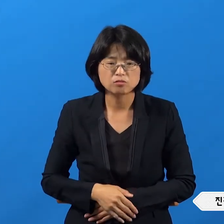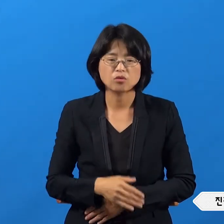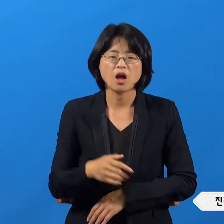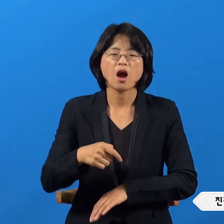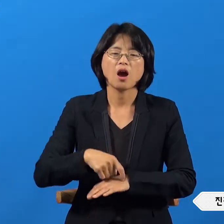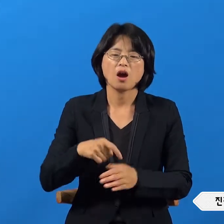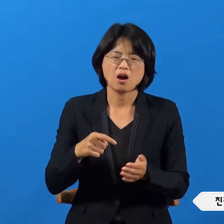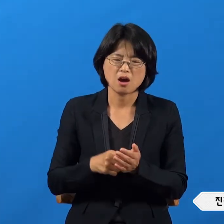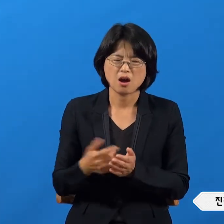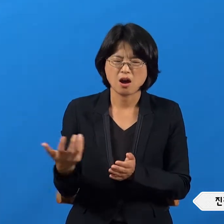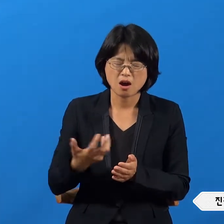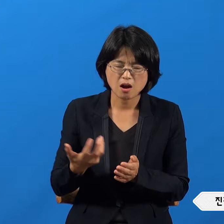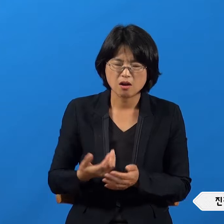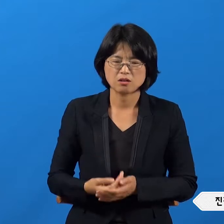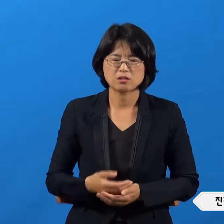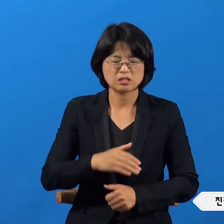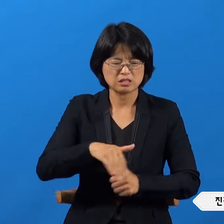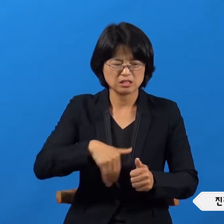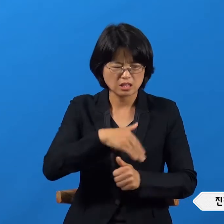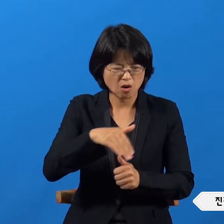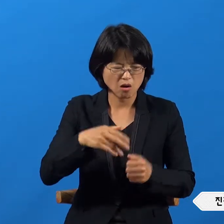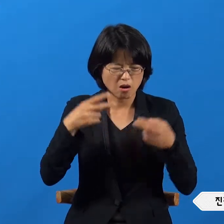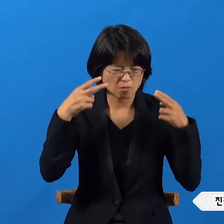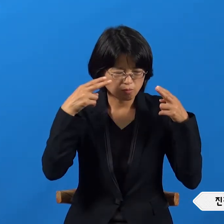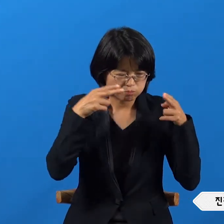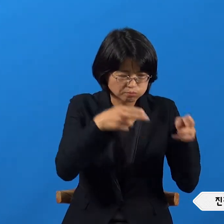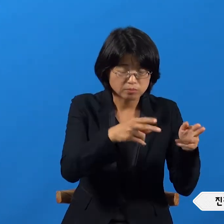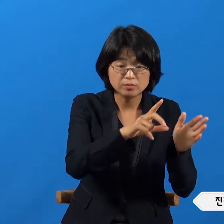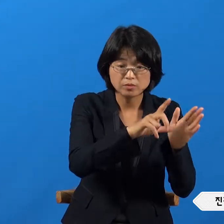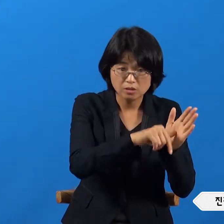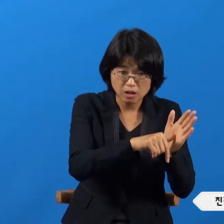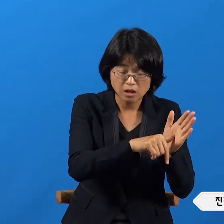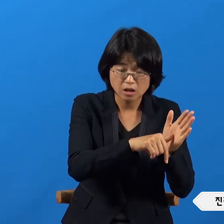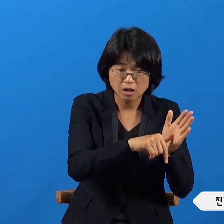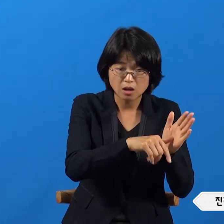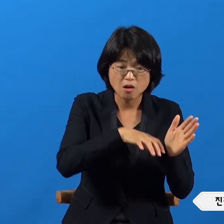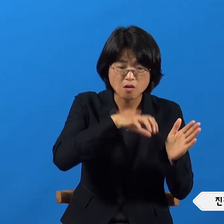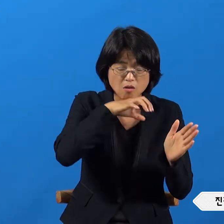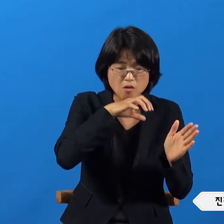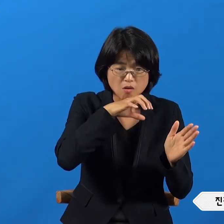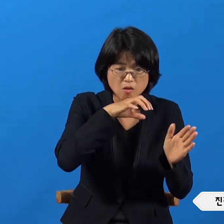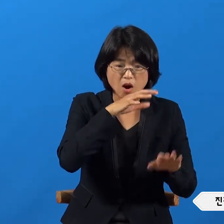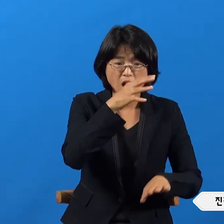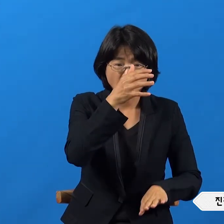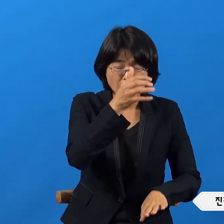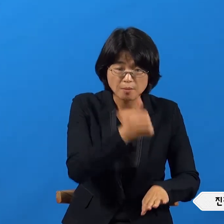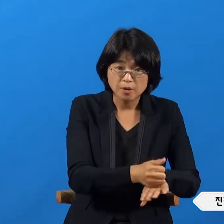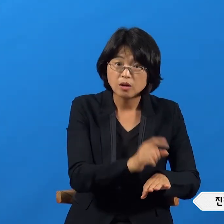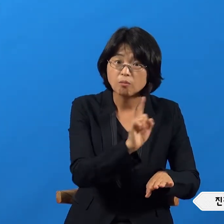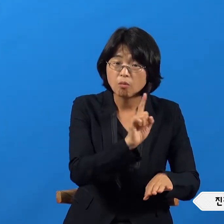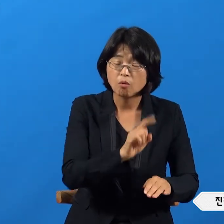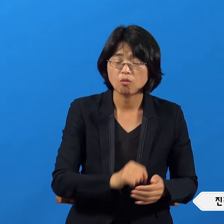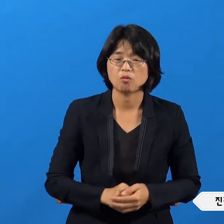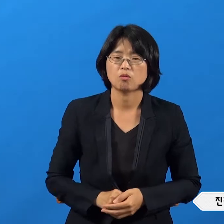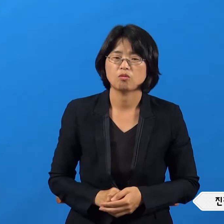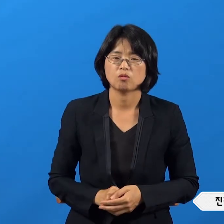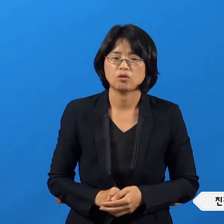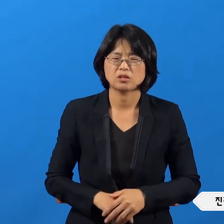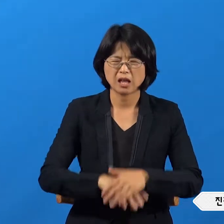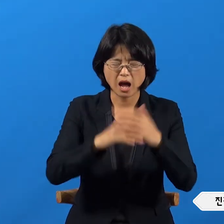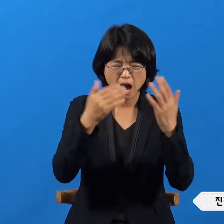시작할 때 결국 그 원망의 마지막 끝은 이 모든 것들을 그냥 그대로